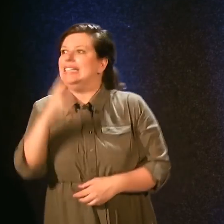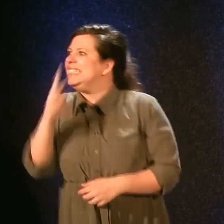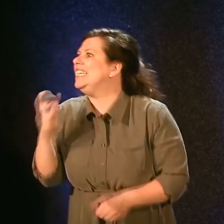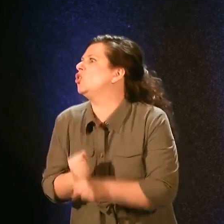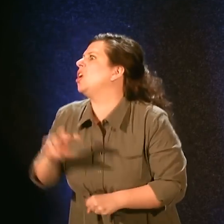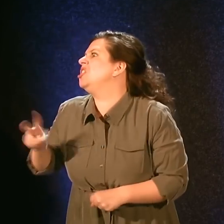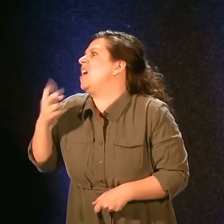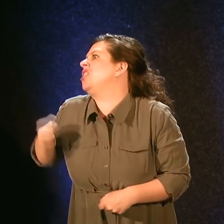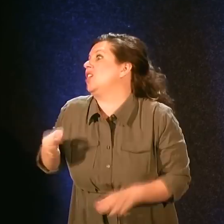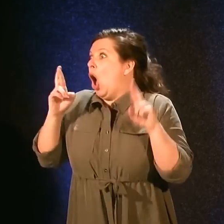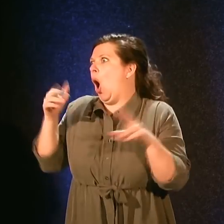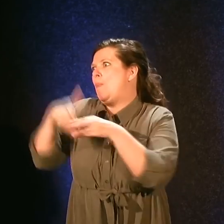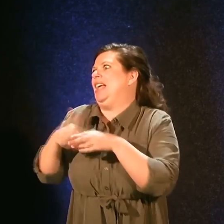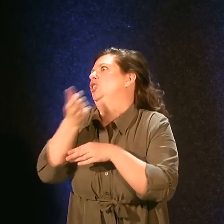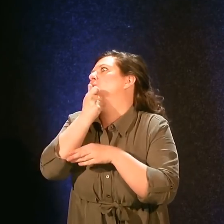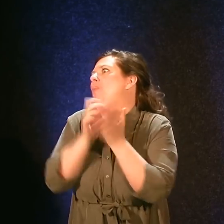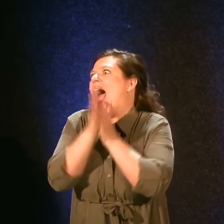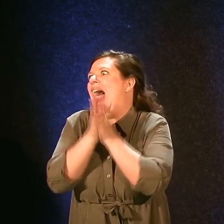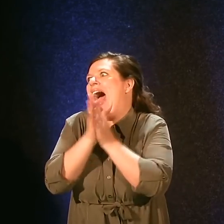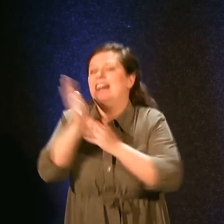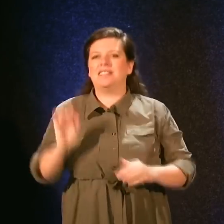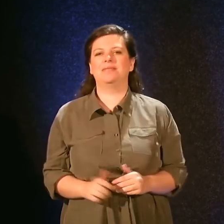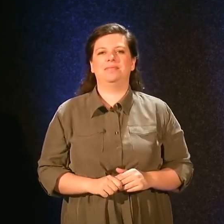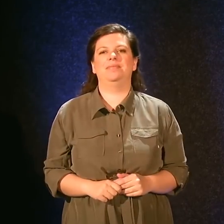een tweede tas. Hopen dat daar mijn snoep in zit. Ja!